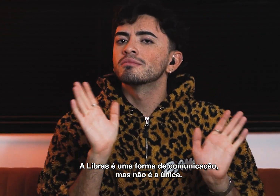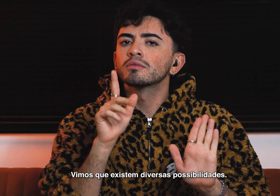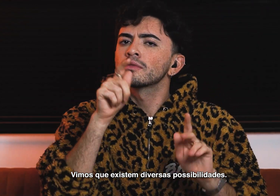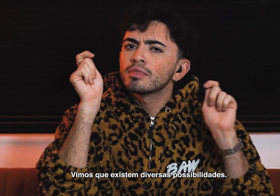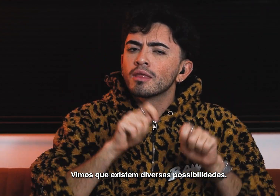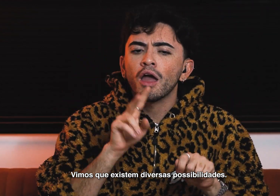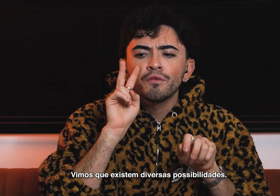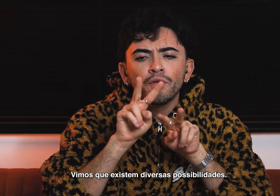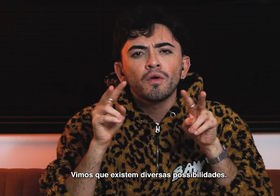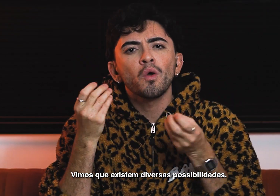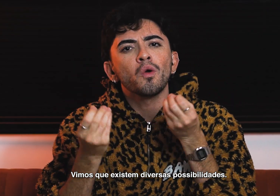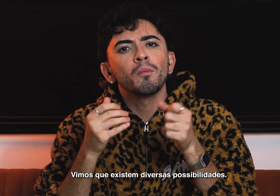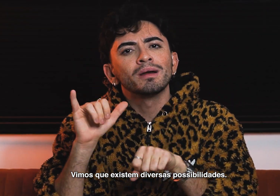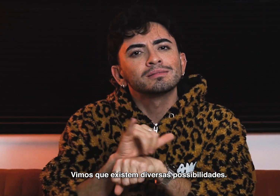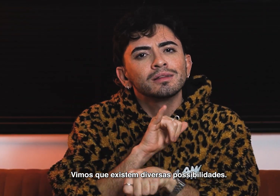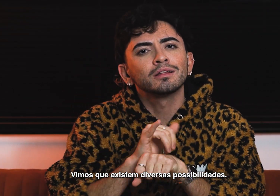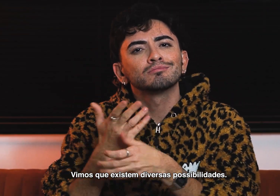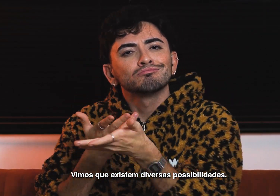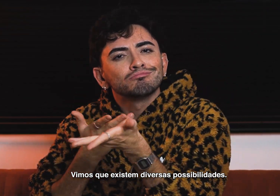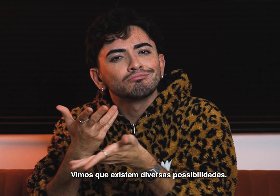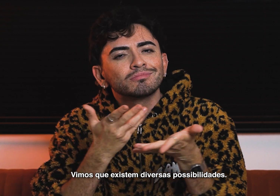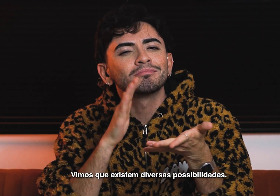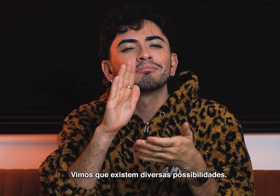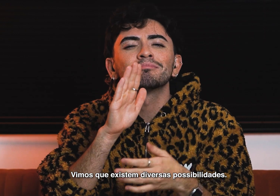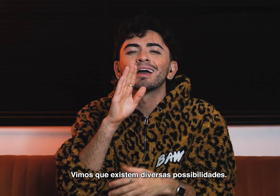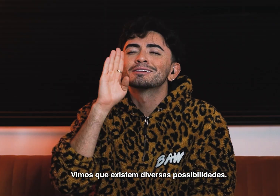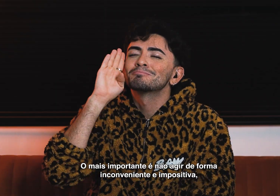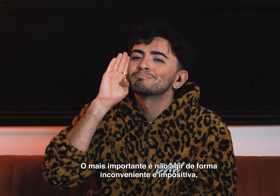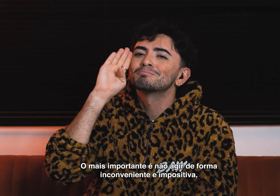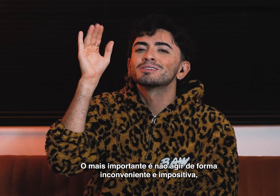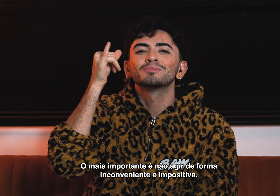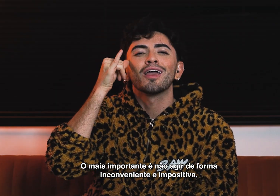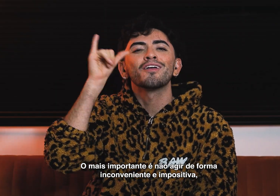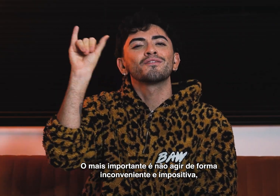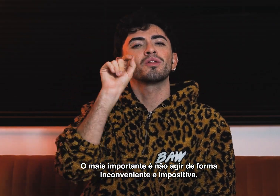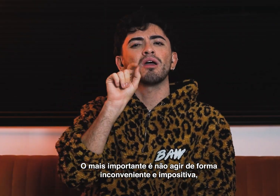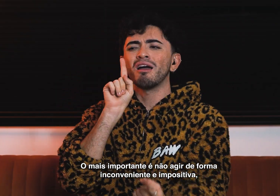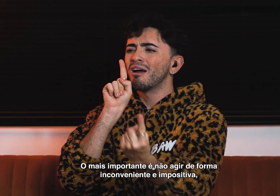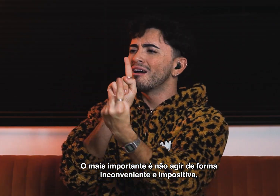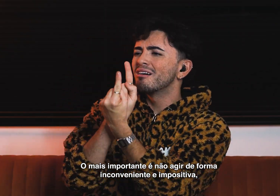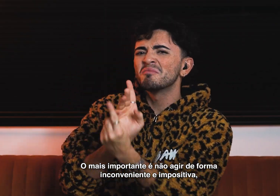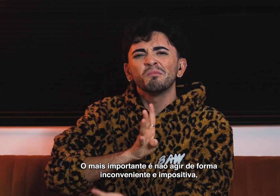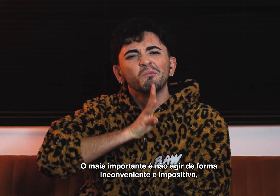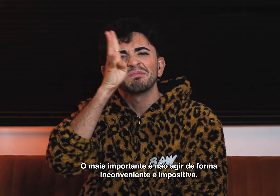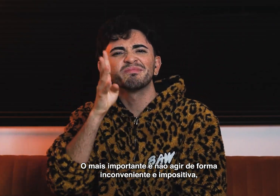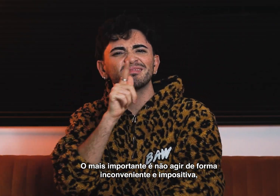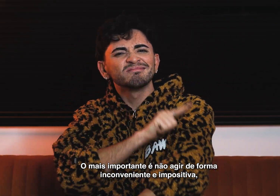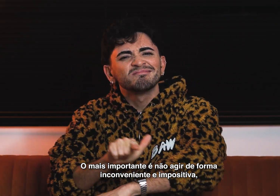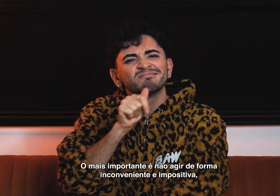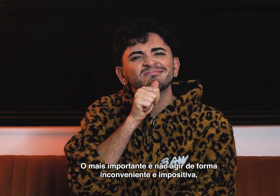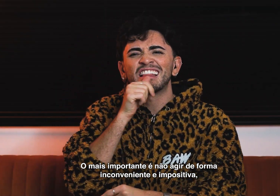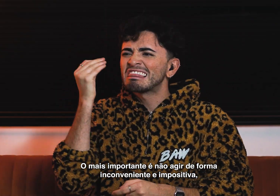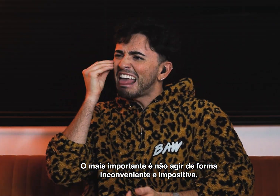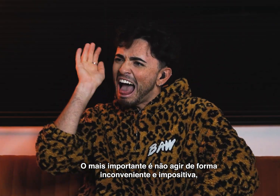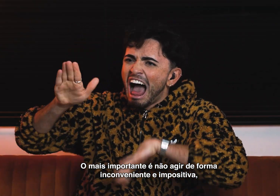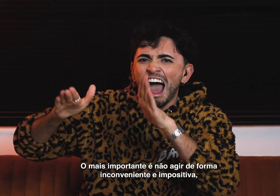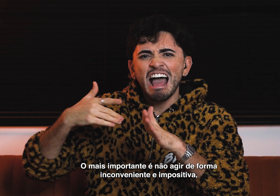Vimos que existem diversas possibilidades. O mais importante é não agir de forma inconveniente